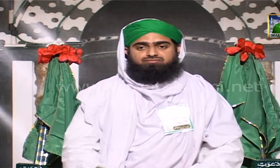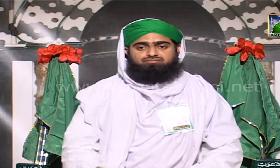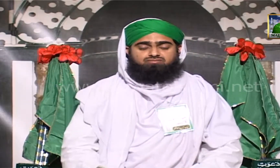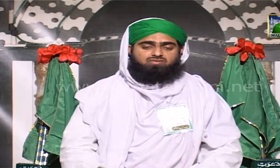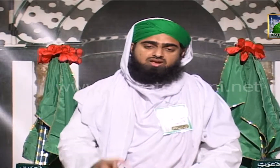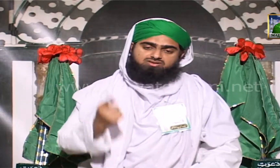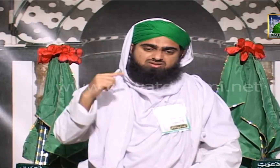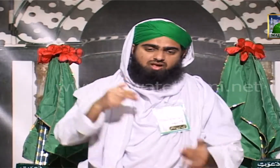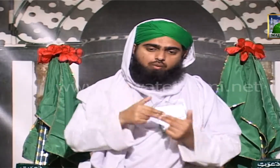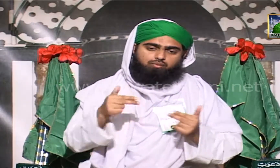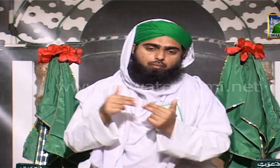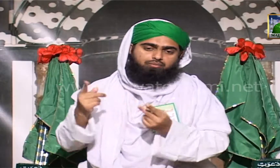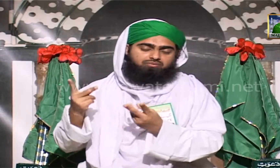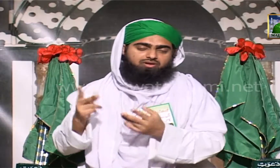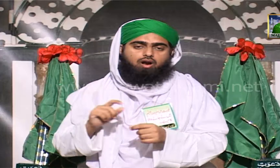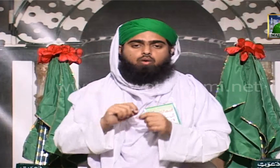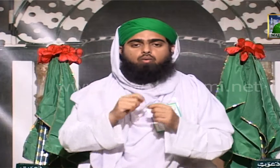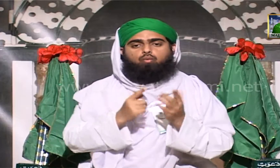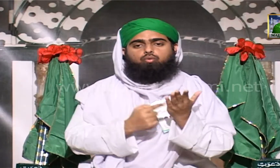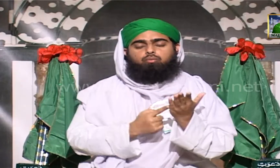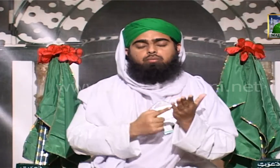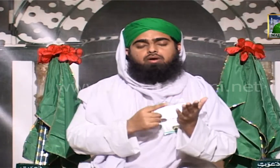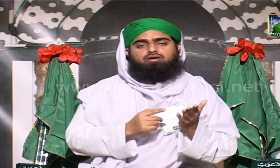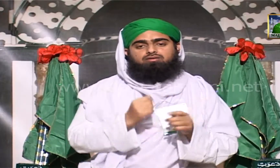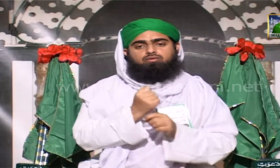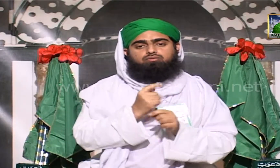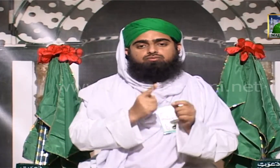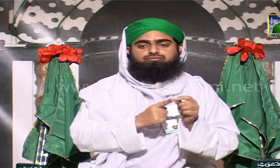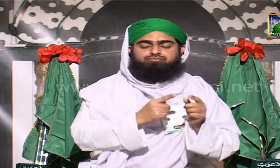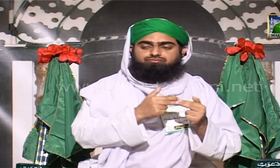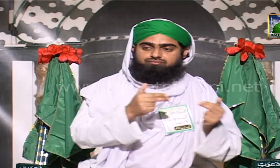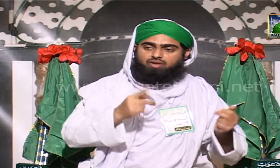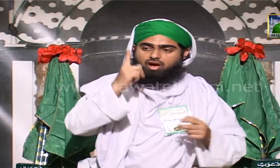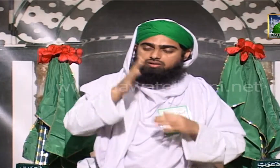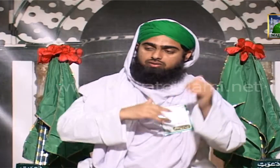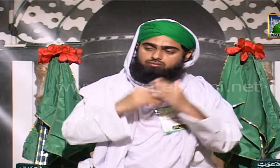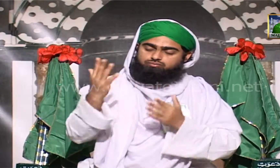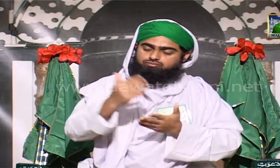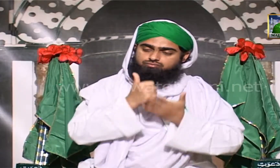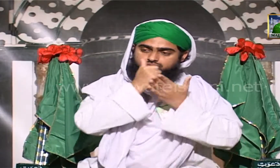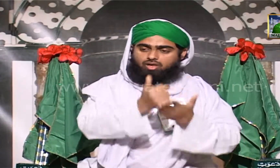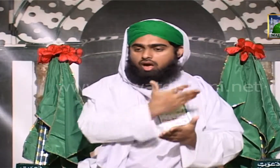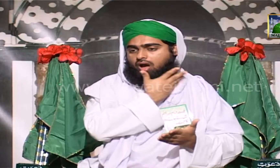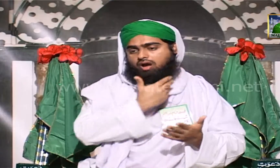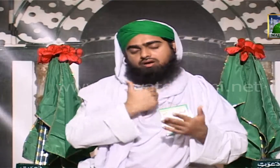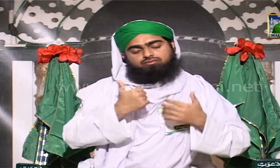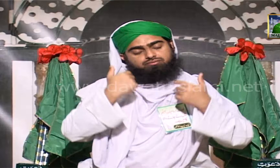نے یاد کر لی۔ تو یہ سب آپ کی کرامتیں ہیں، اور یہ مطلب اللہ تعالیٰ کی دین